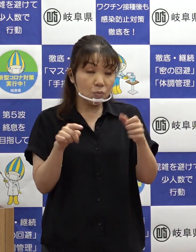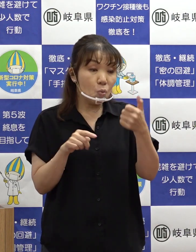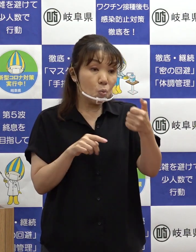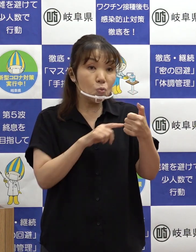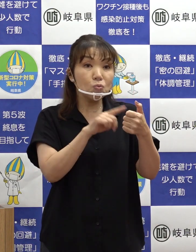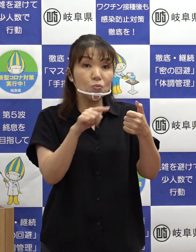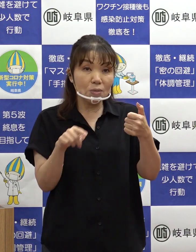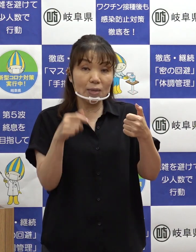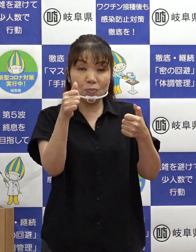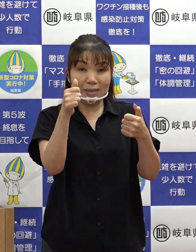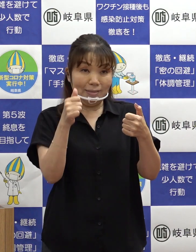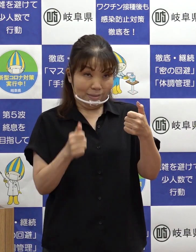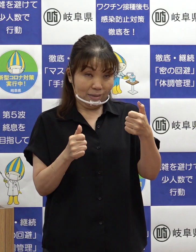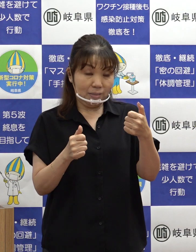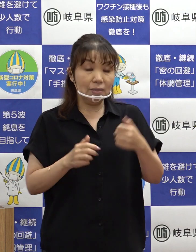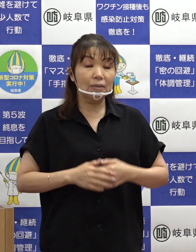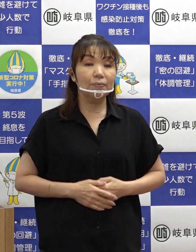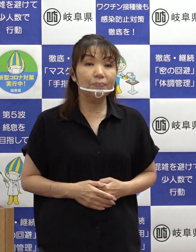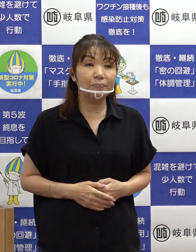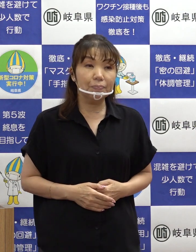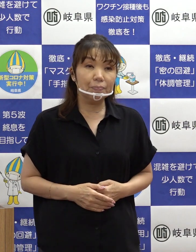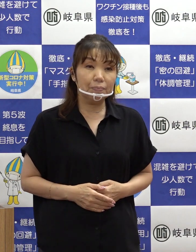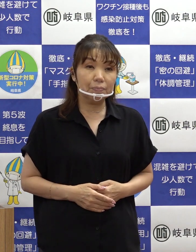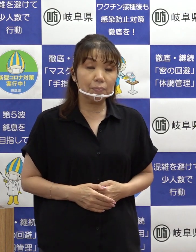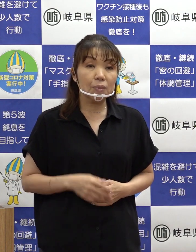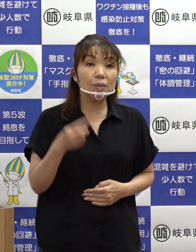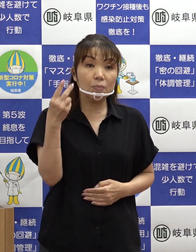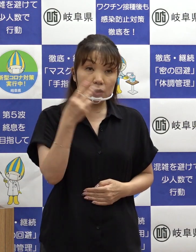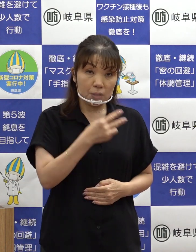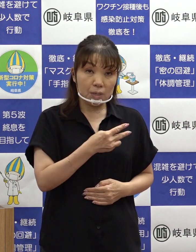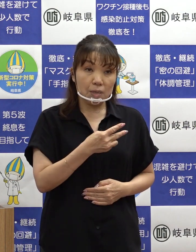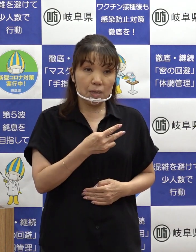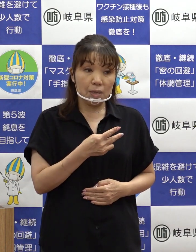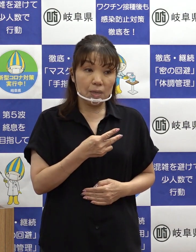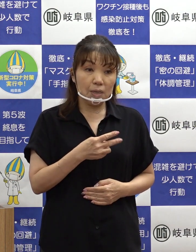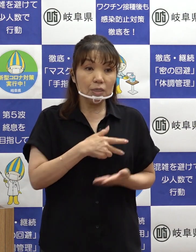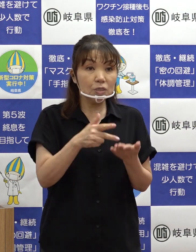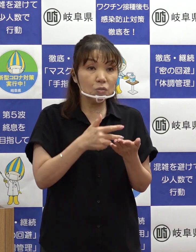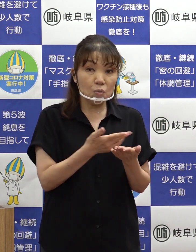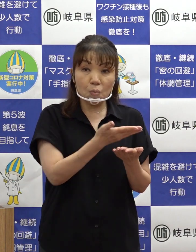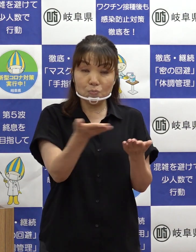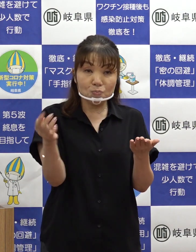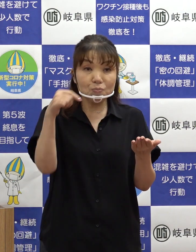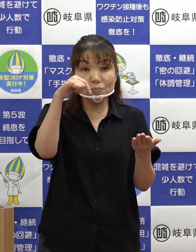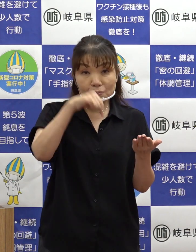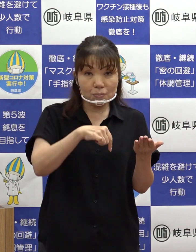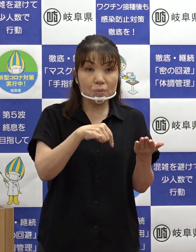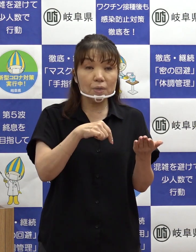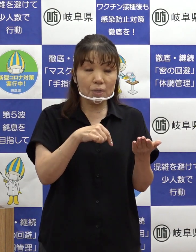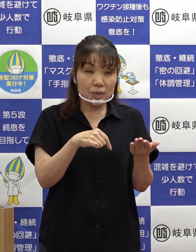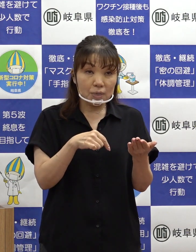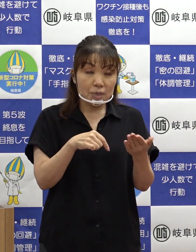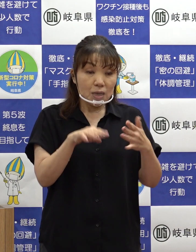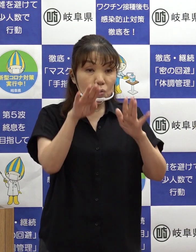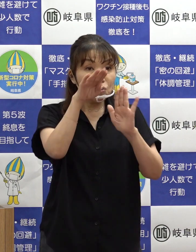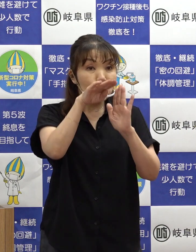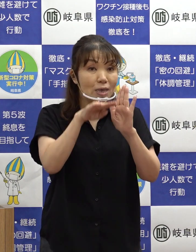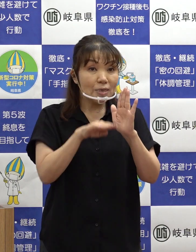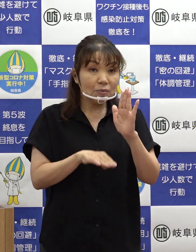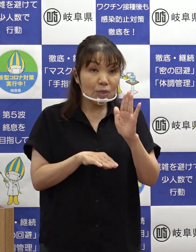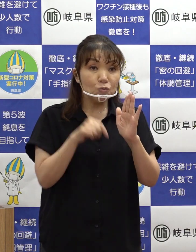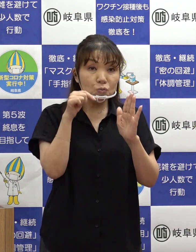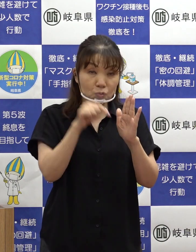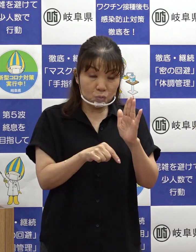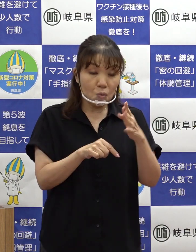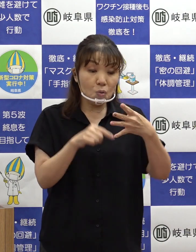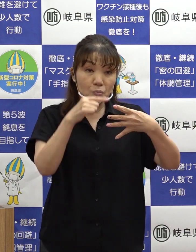性とそれぞれお一人でございます。それからお手元のこの資料、ステージ別の全国の感染状況、